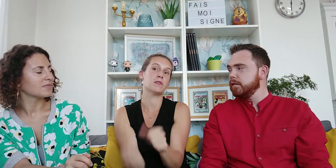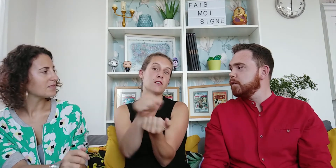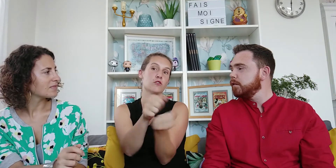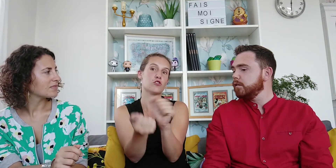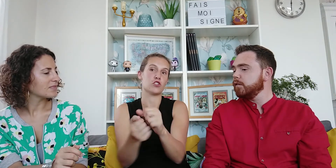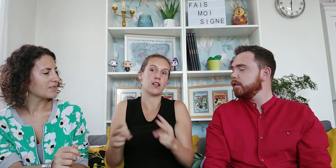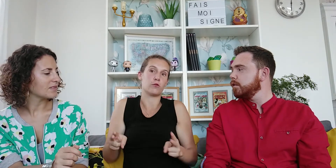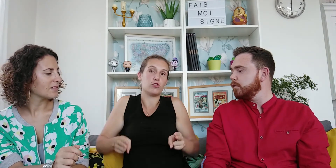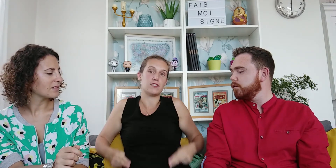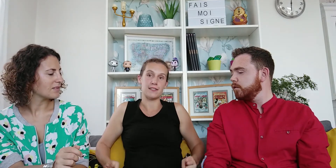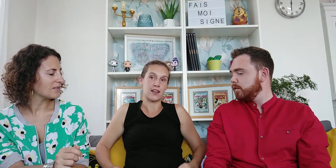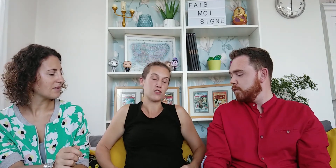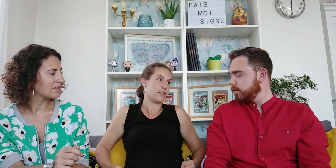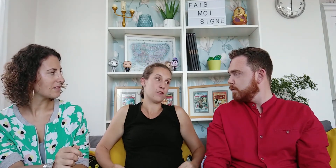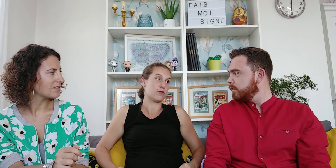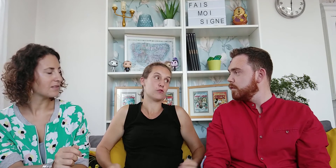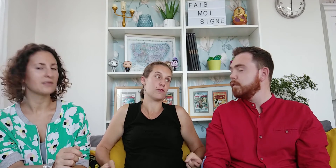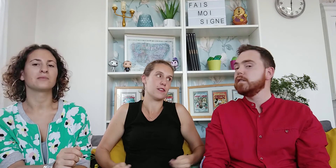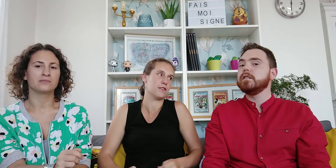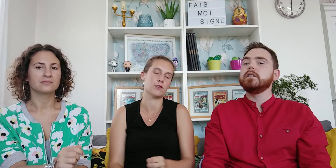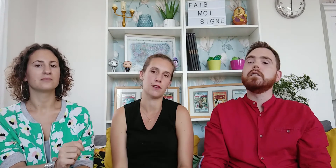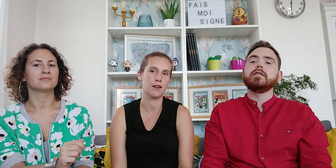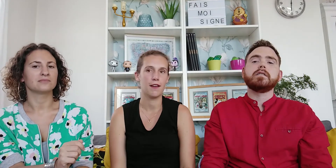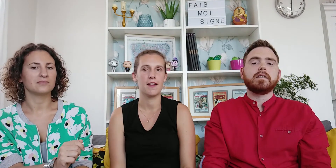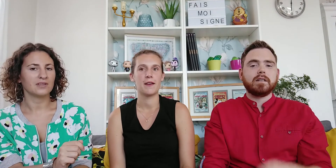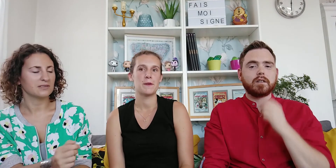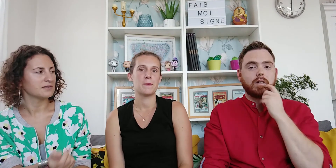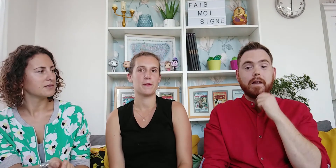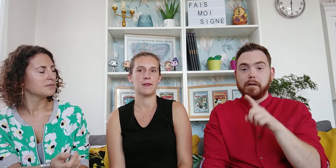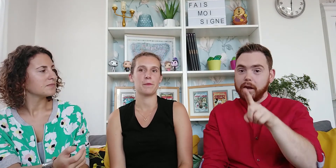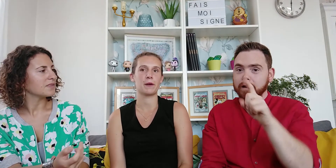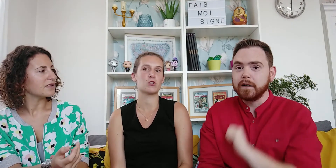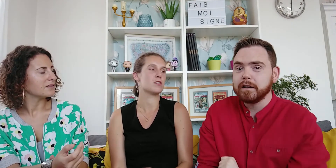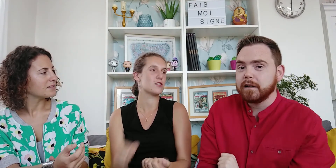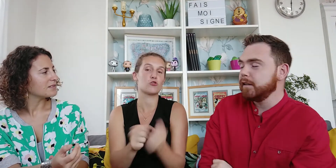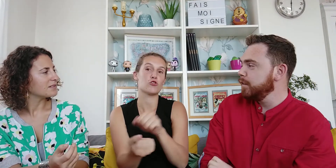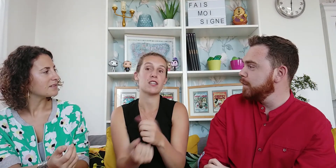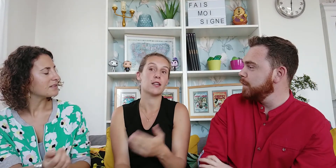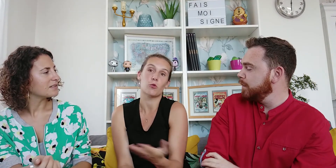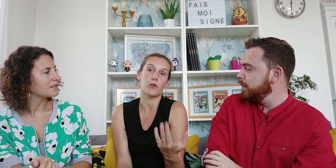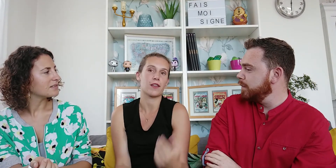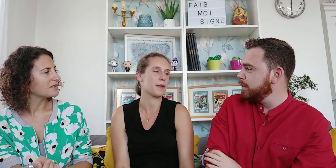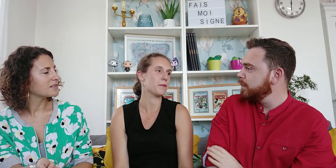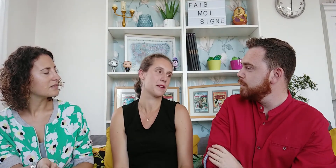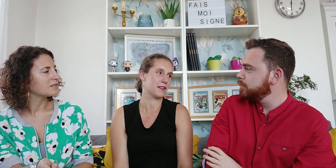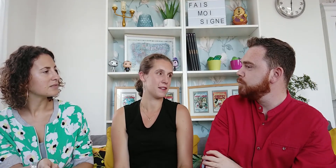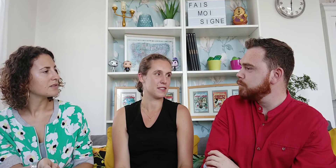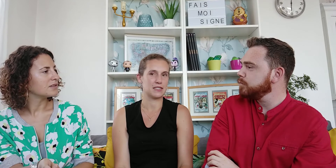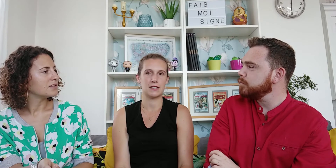dire changer la couche, et c'est des scratchs en fait de la couche qu'on fait. D'accord. Voilà. Après, moi, j'utilise que changer et il comprend très bien. Mais...